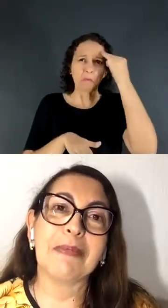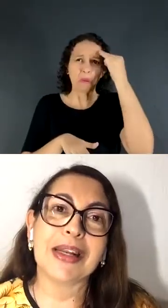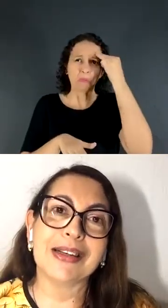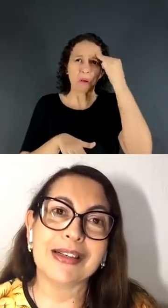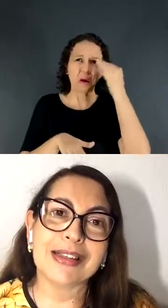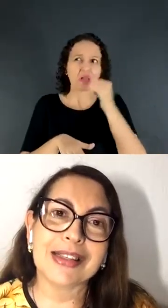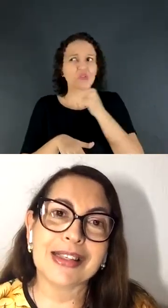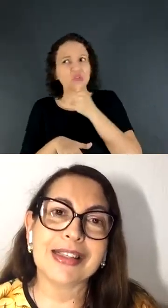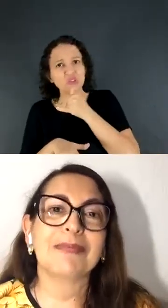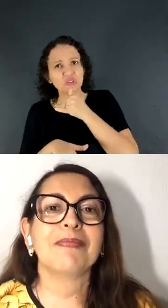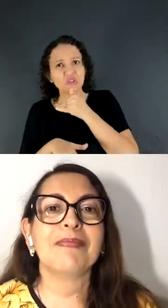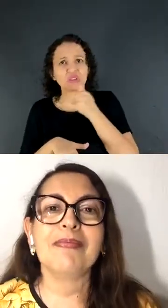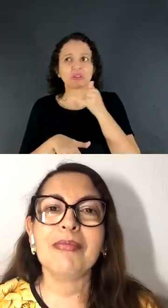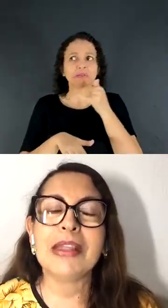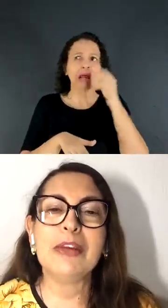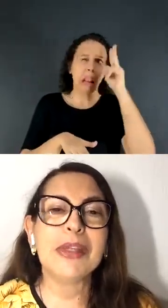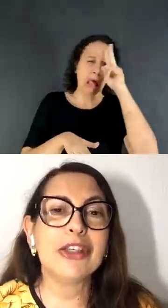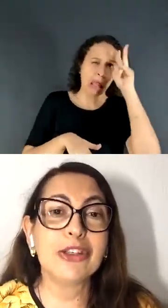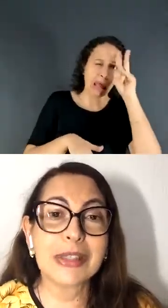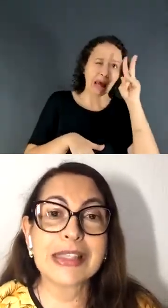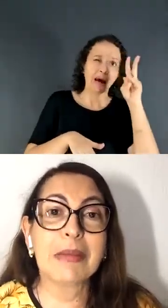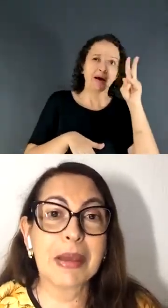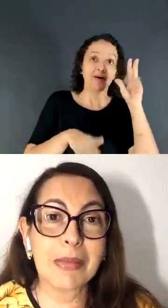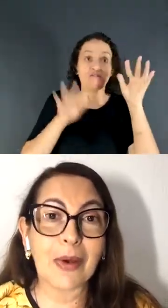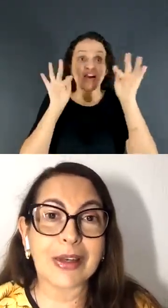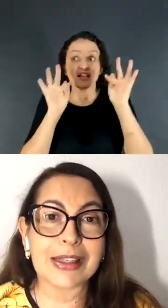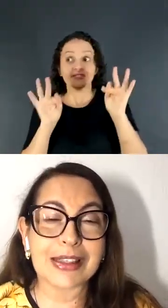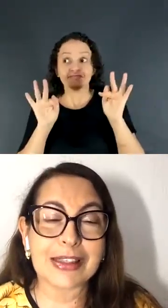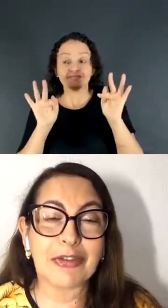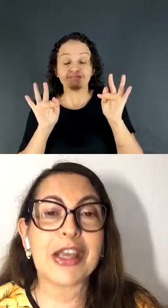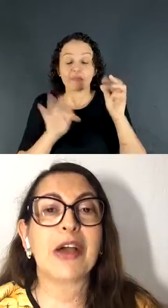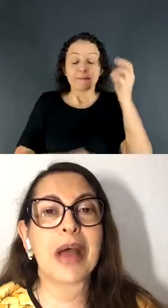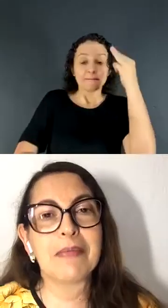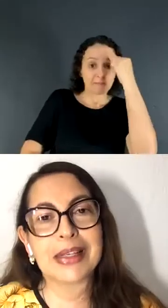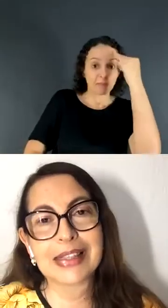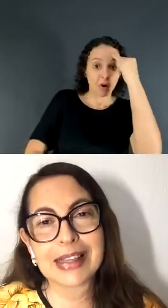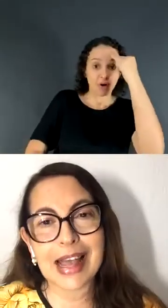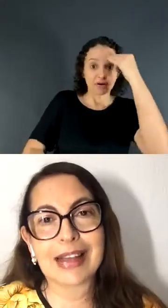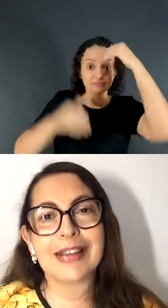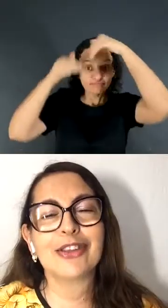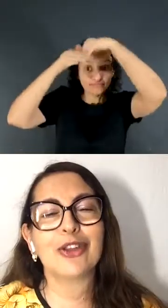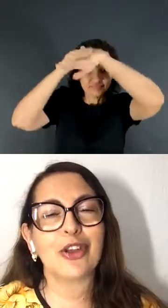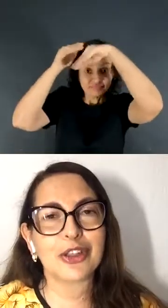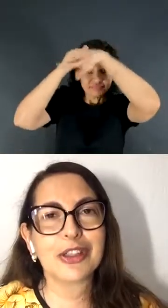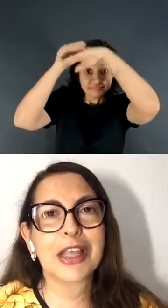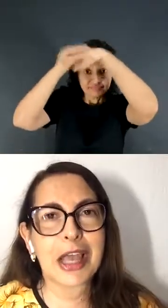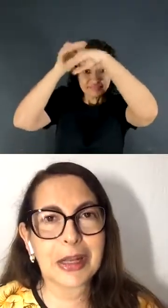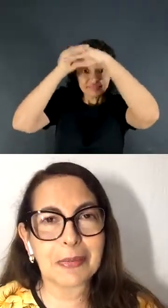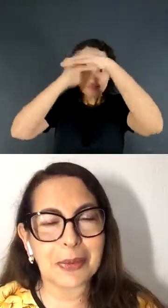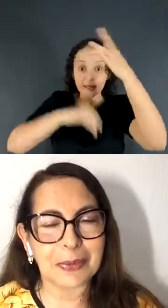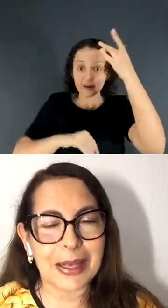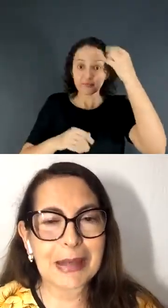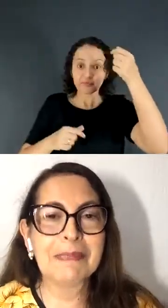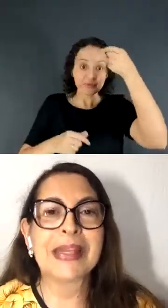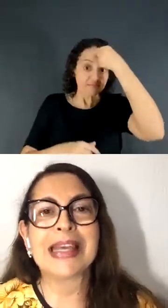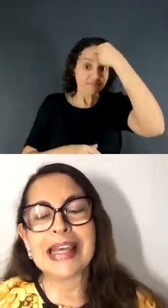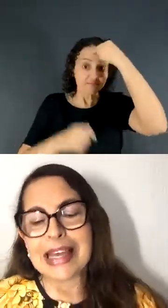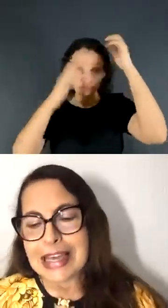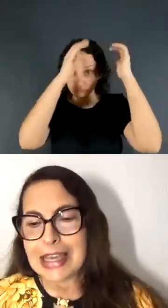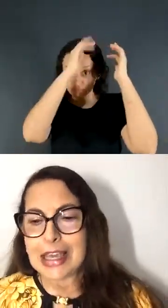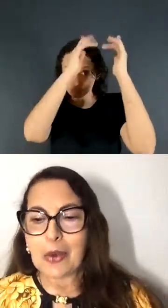ser lembranças, não deixam de ser memórias, ficam armazenadas no nosso cérebro, não